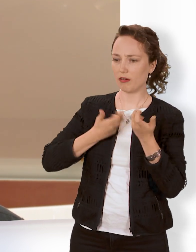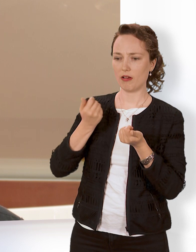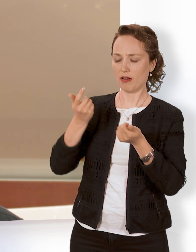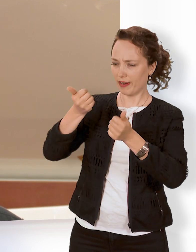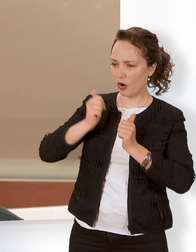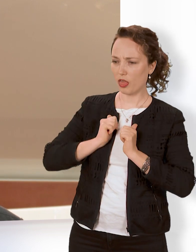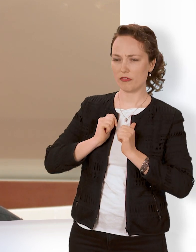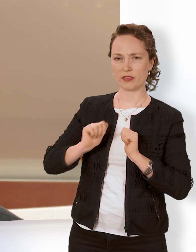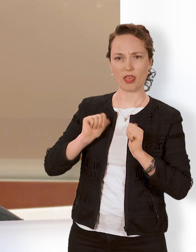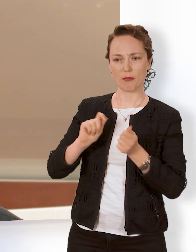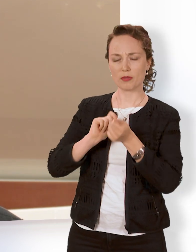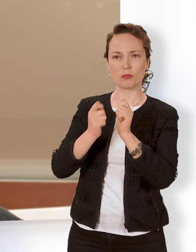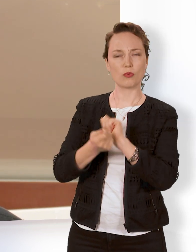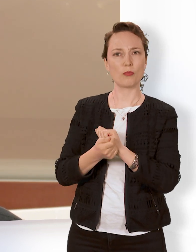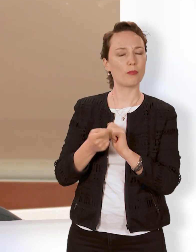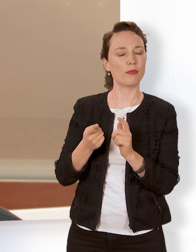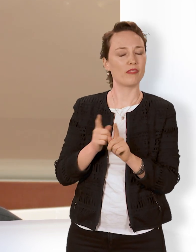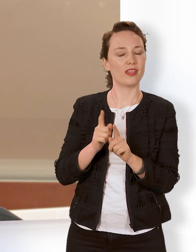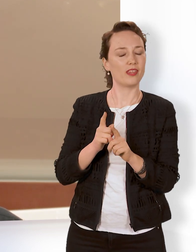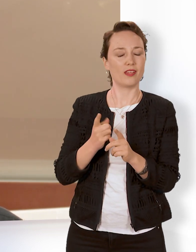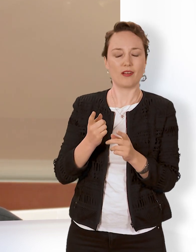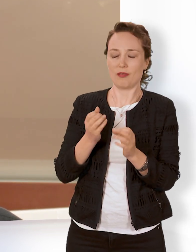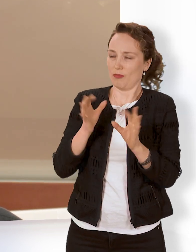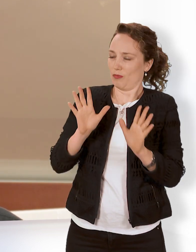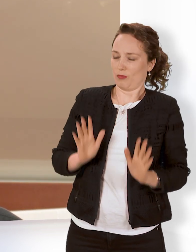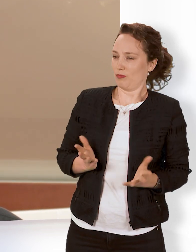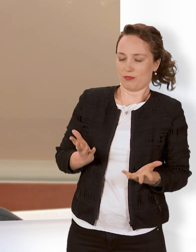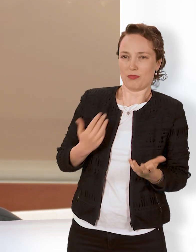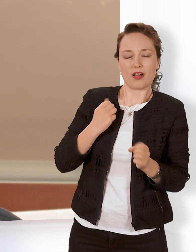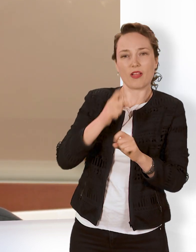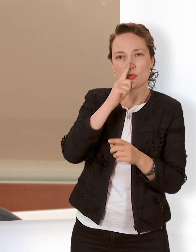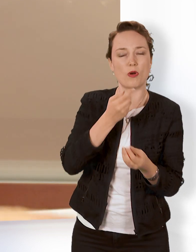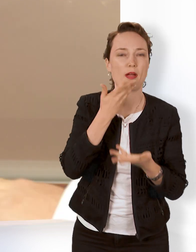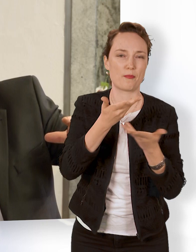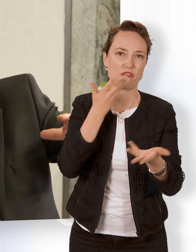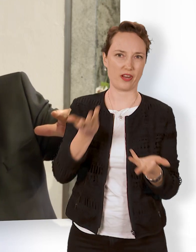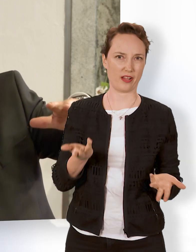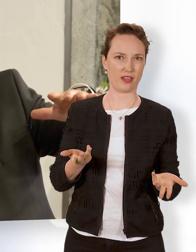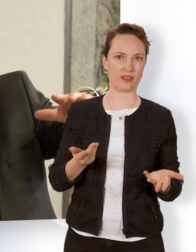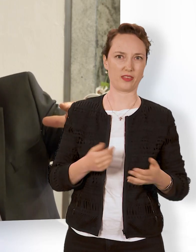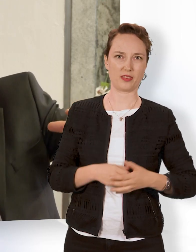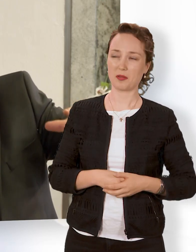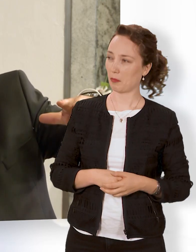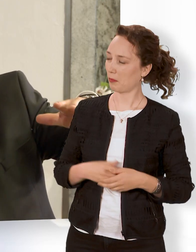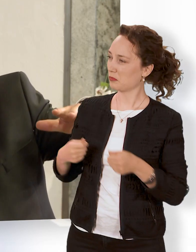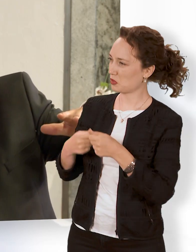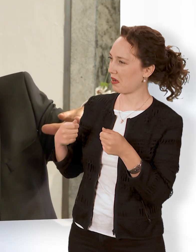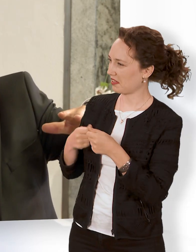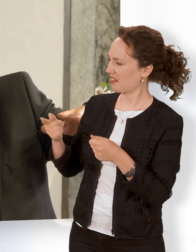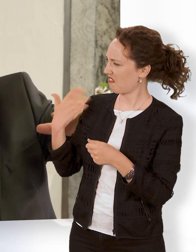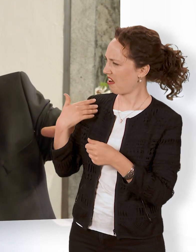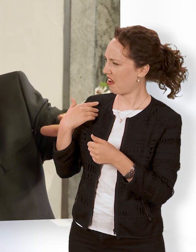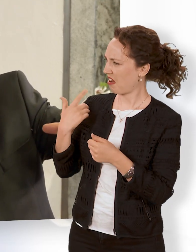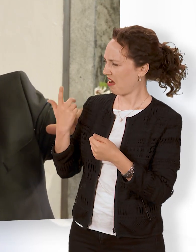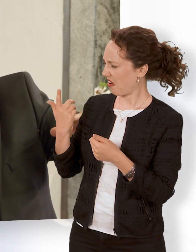ist übernatürlich. Mhm. Also kann ich nur jedem empfehlen. Das ist spannend. Sie sind auf den Olymp gekommen, ganz oben,